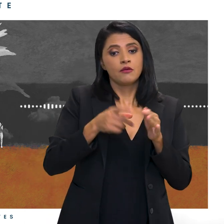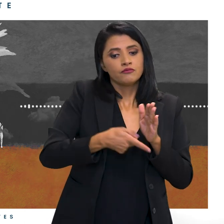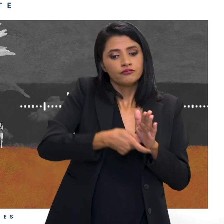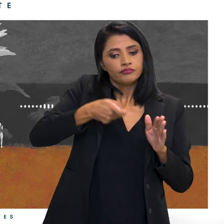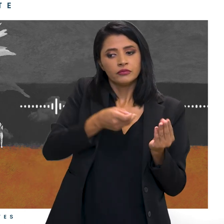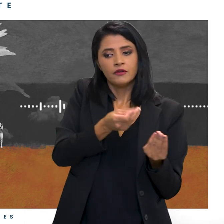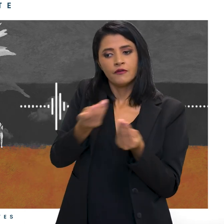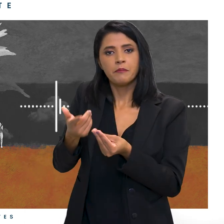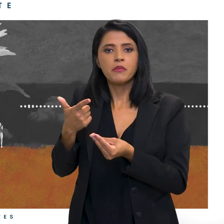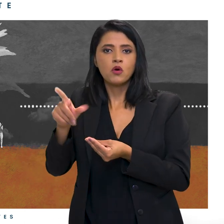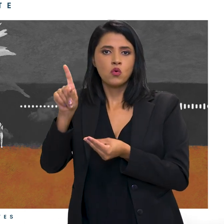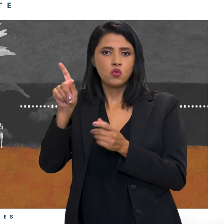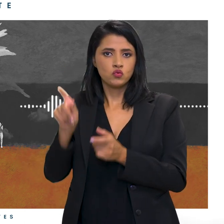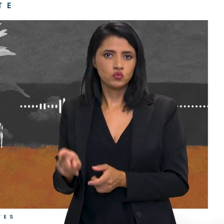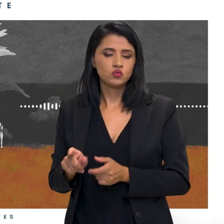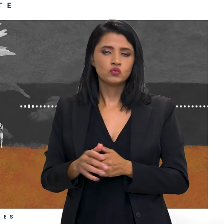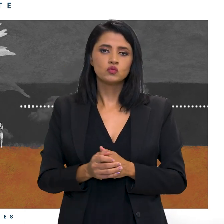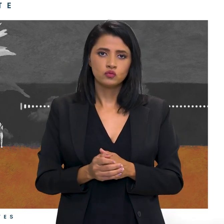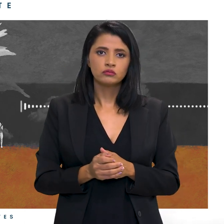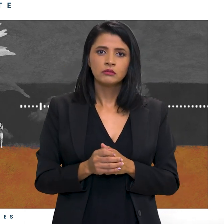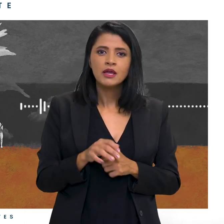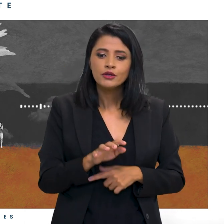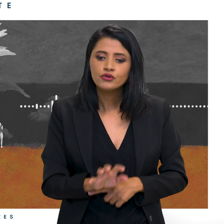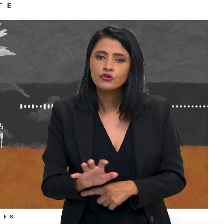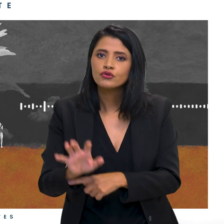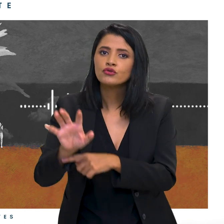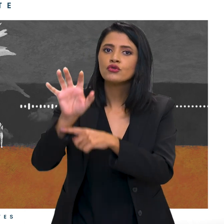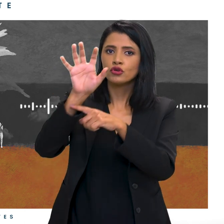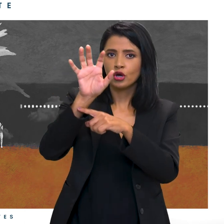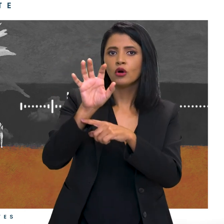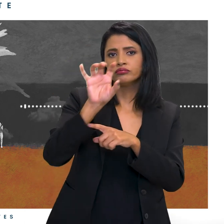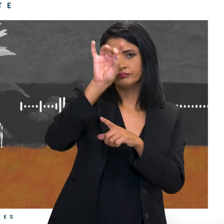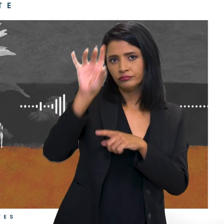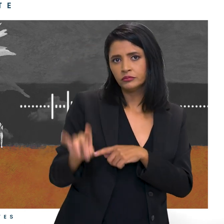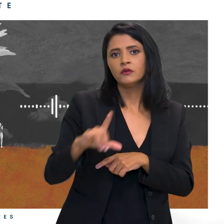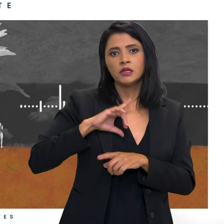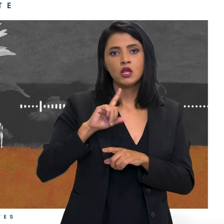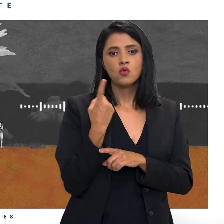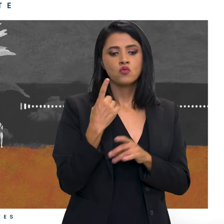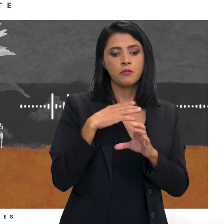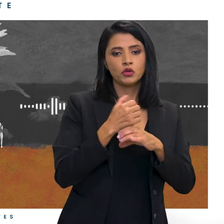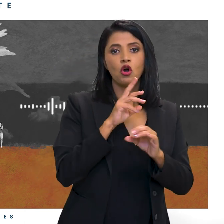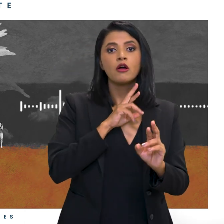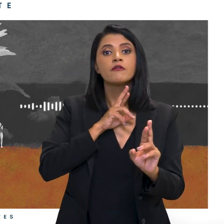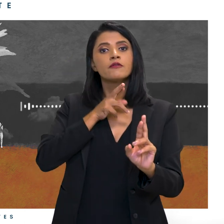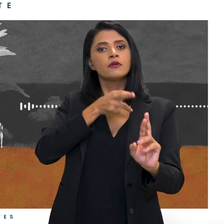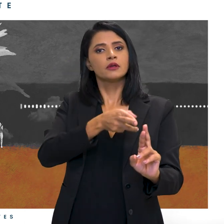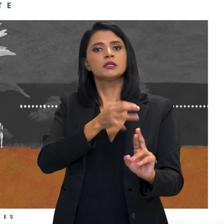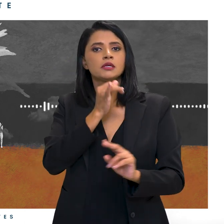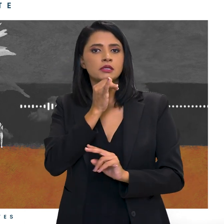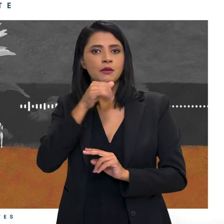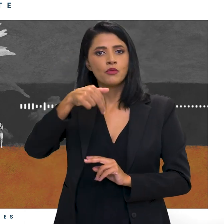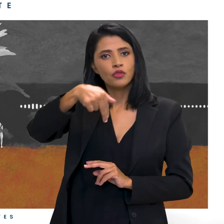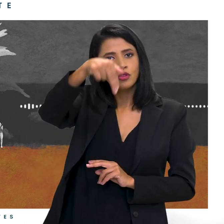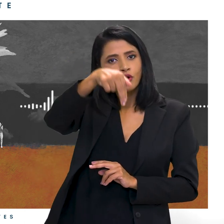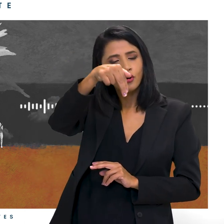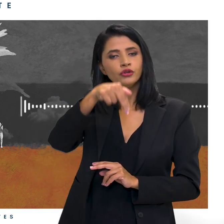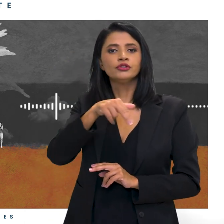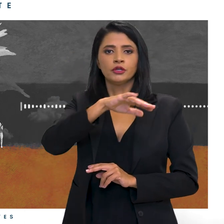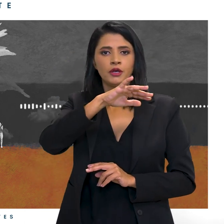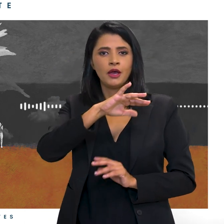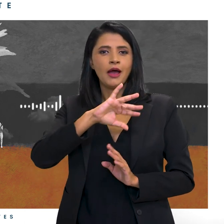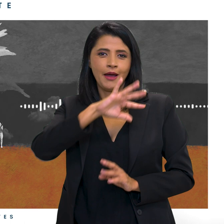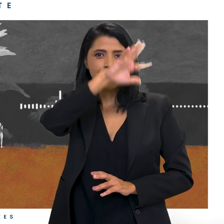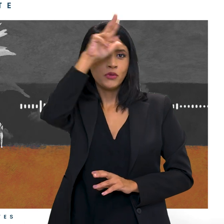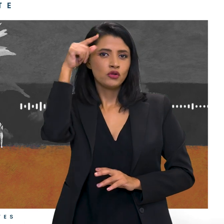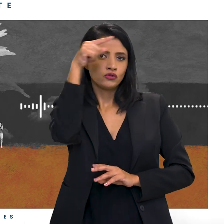enviando amostras coletadas de um para o outro. Cada região do país vai ter pelo menos um laboratório de referência. Por exemplo, no